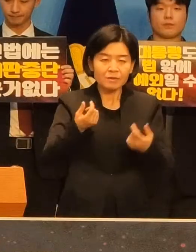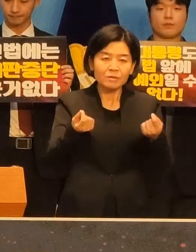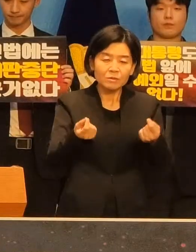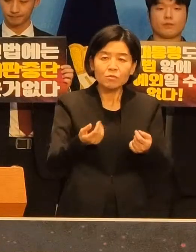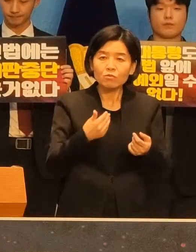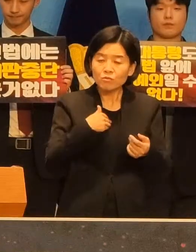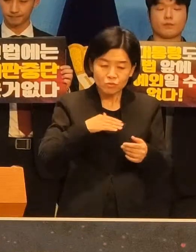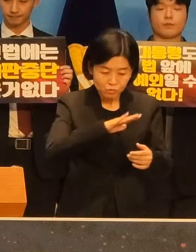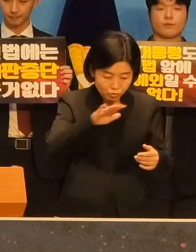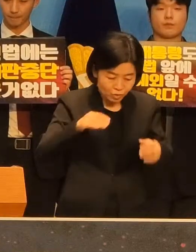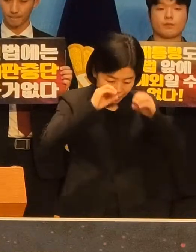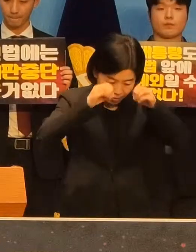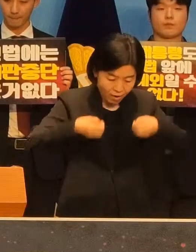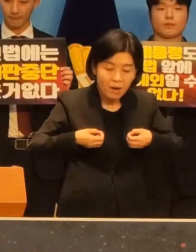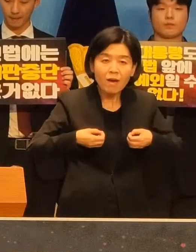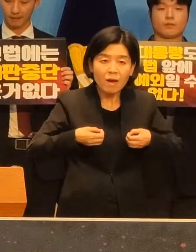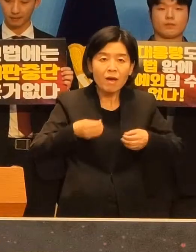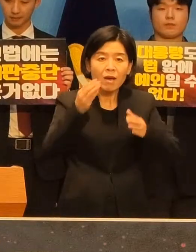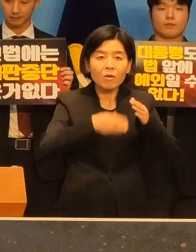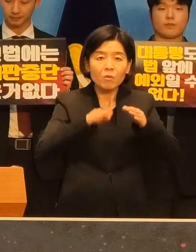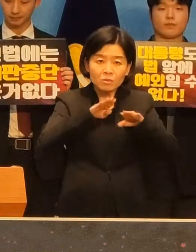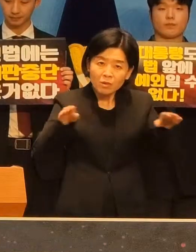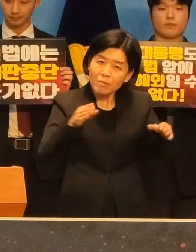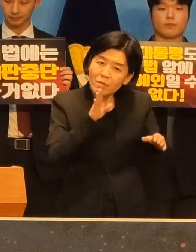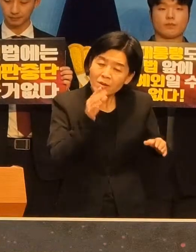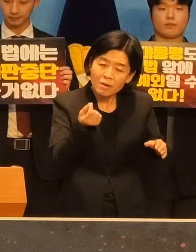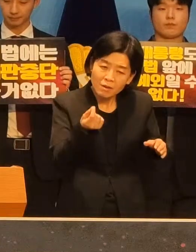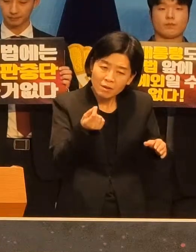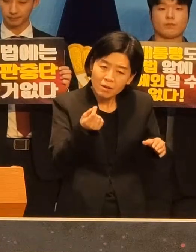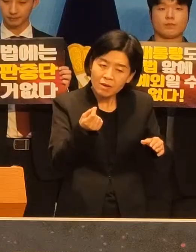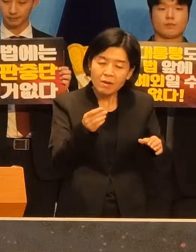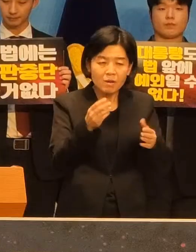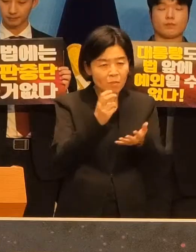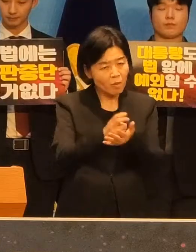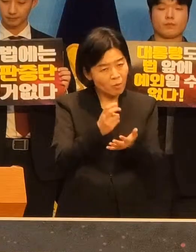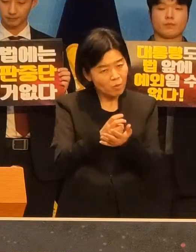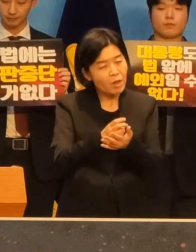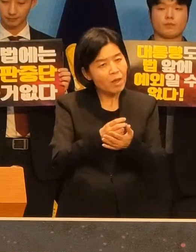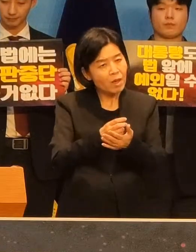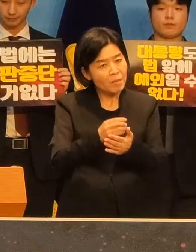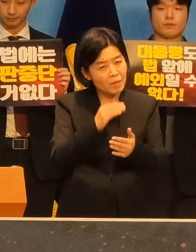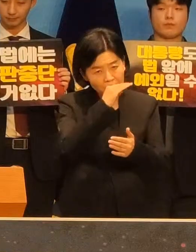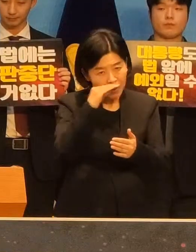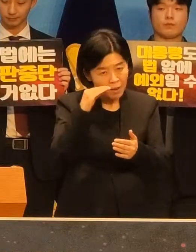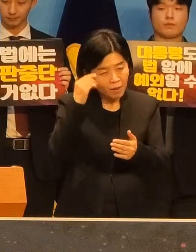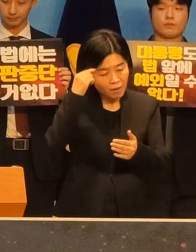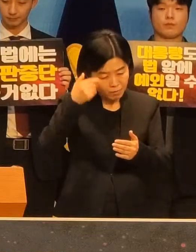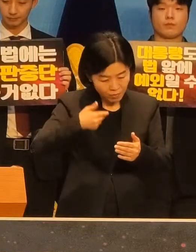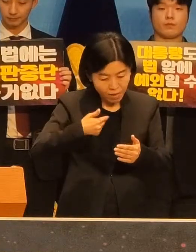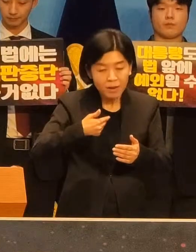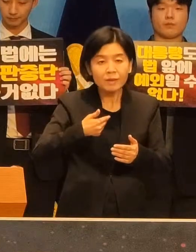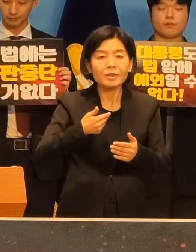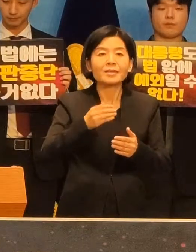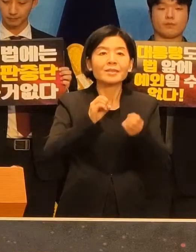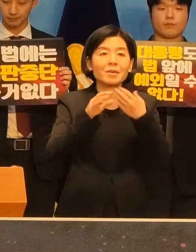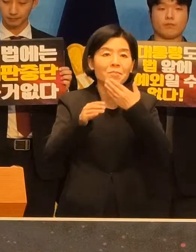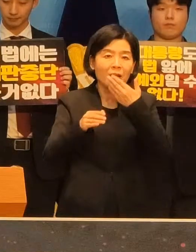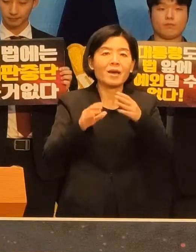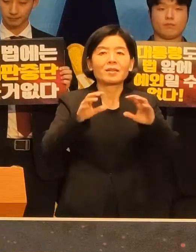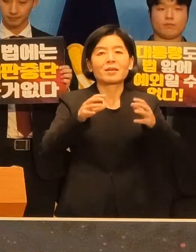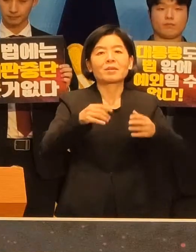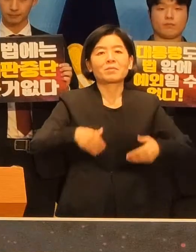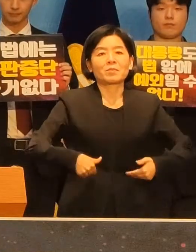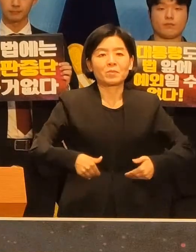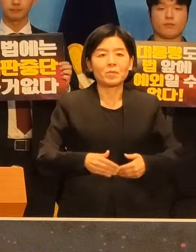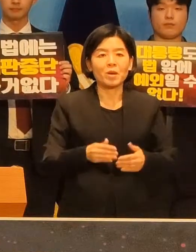우리는 스스로에게도 법을 적용할 수 있는가? 이 질문 앞에 진심으로 답할 수 있는 나라가 되어야 합니다. 법